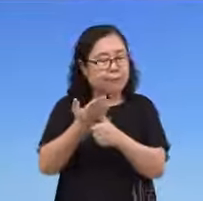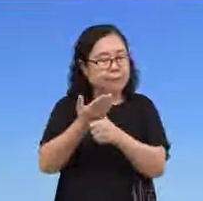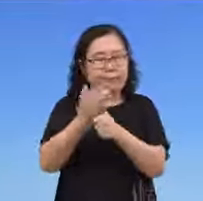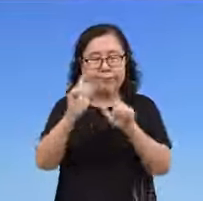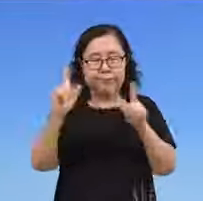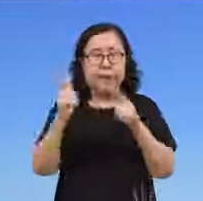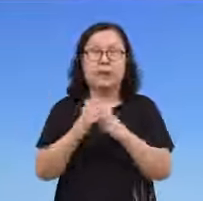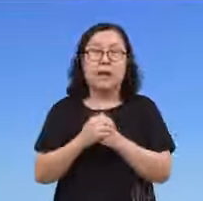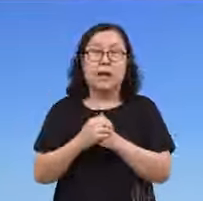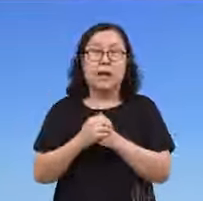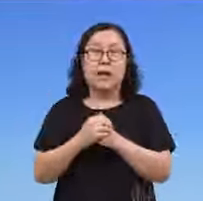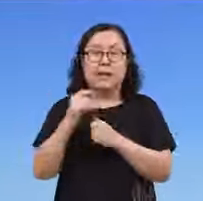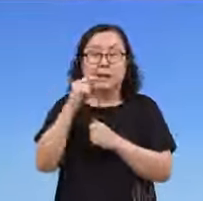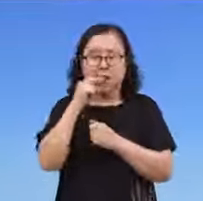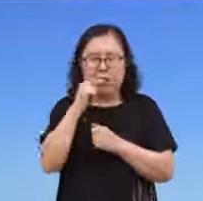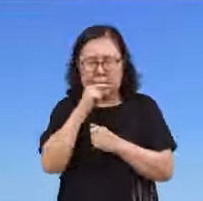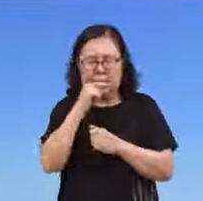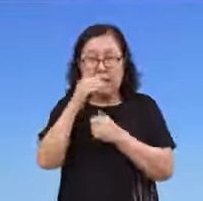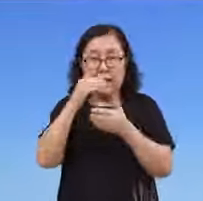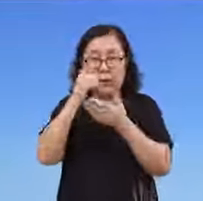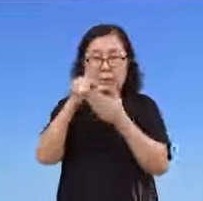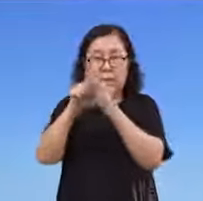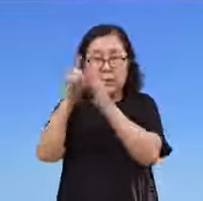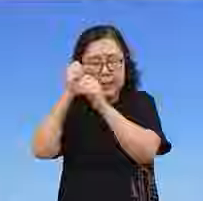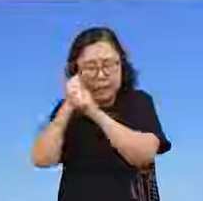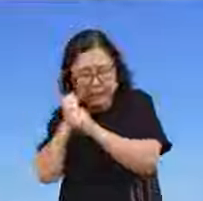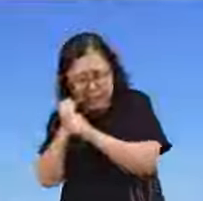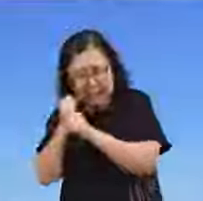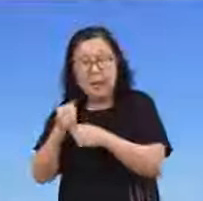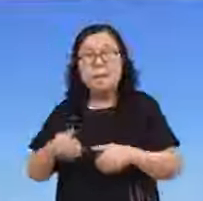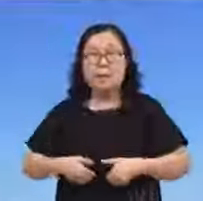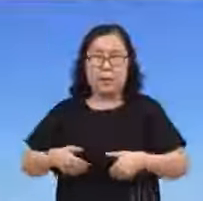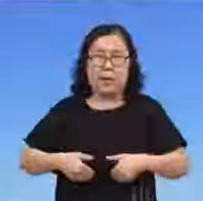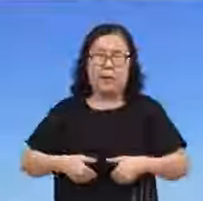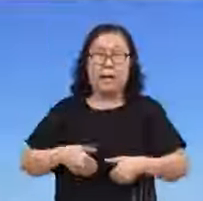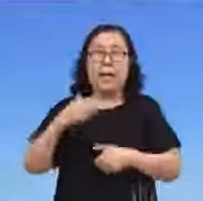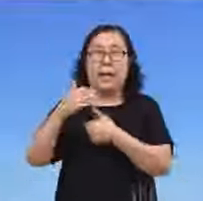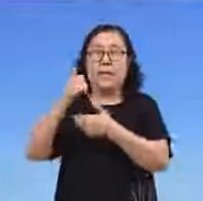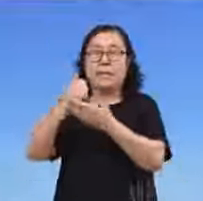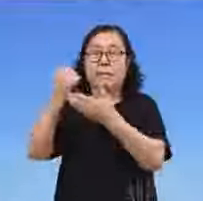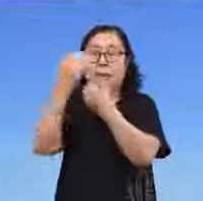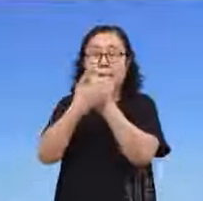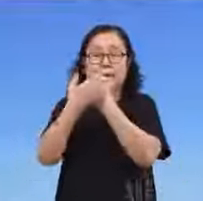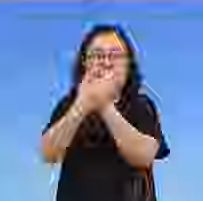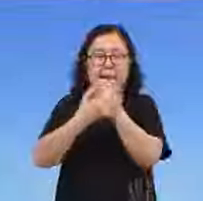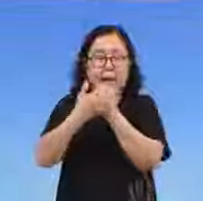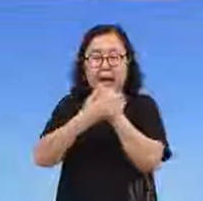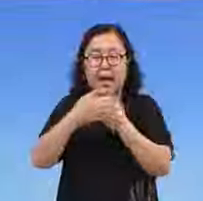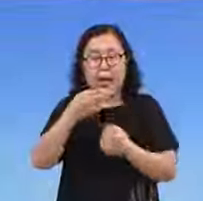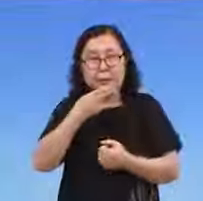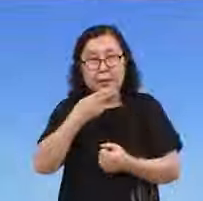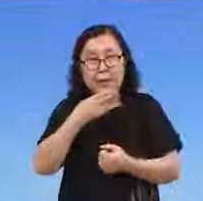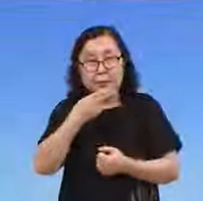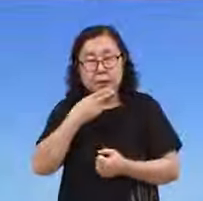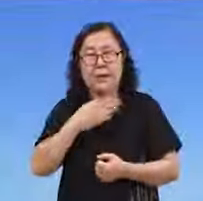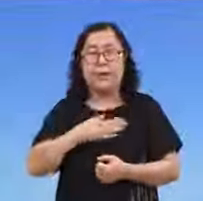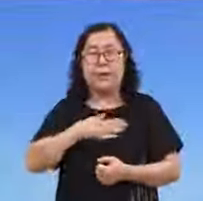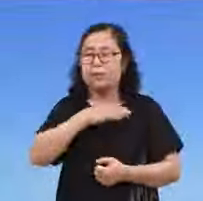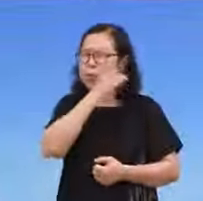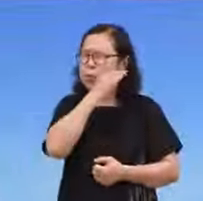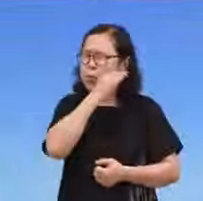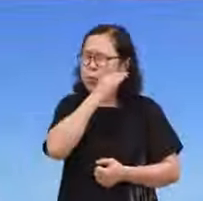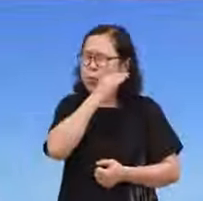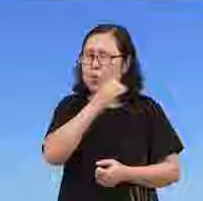아니구나, 철저하게 하나님을 의지해야 되는구나, 하나님 은혜 아니고는 나는 부끄러움에 빠질 수 없게